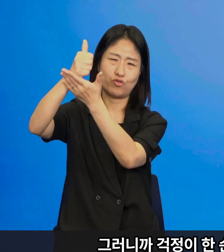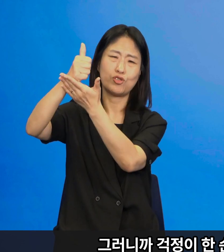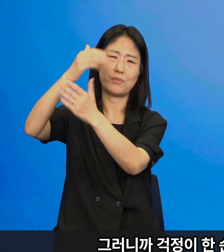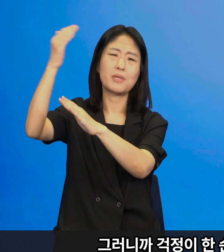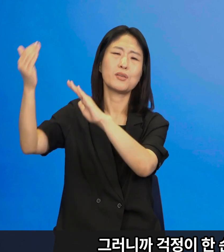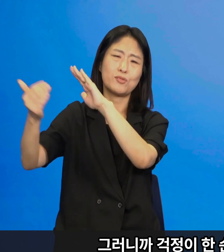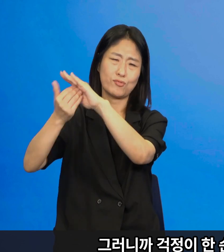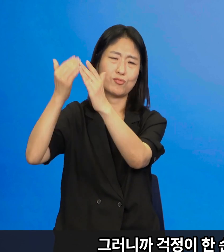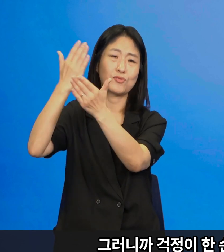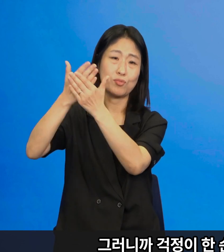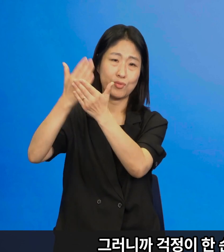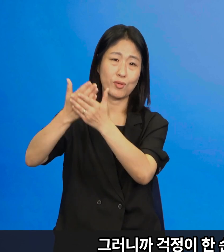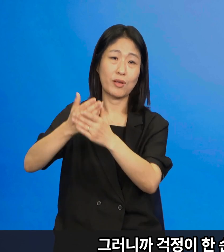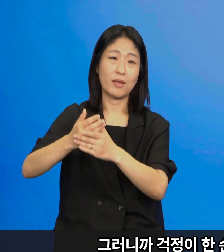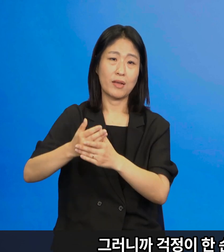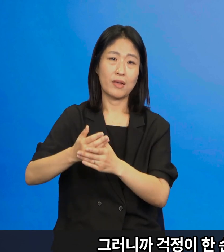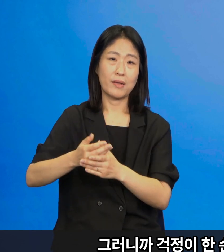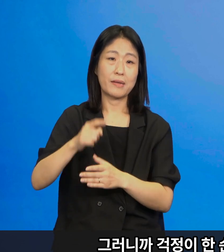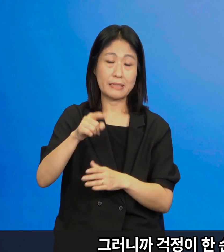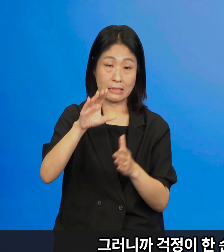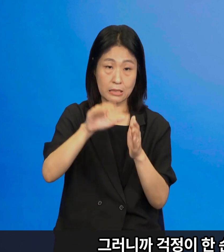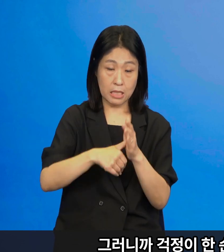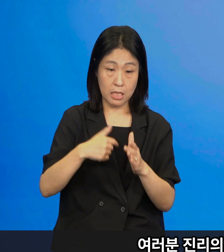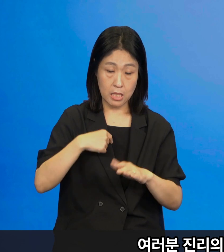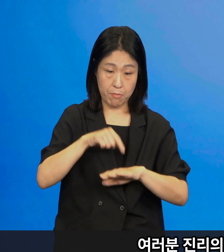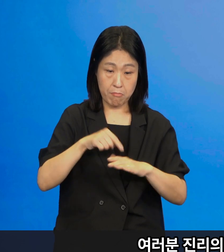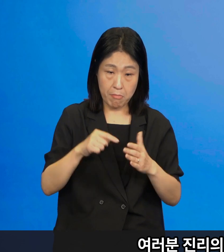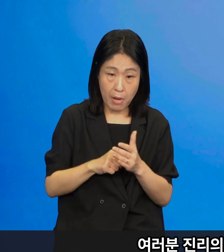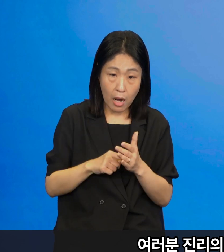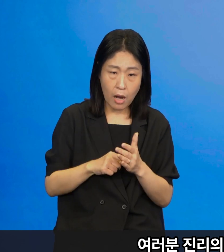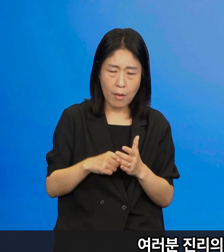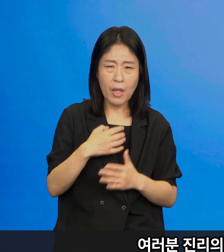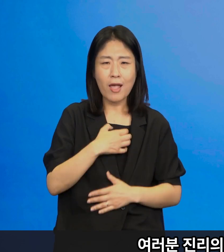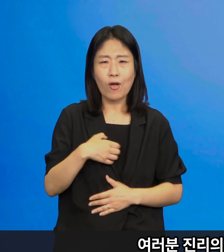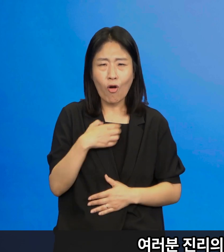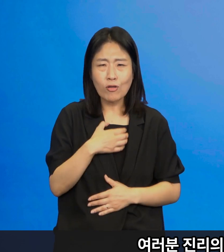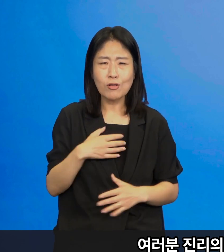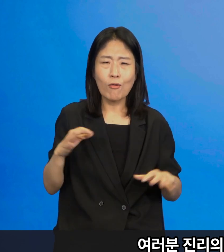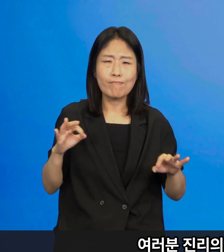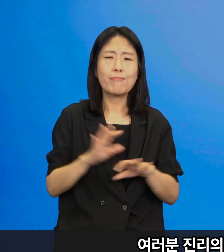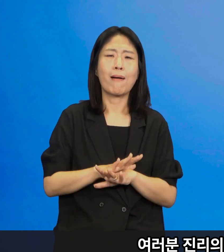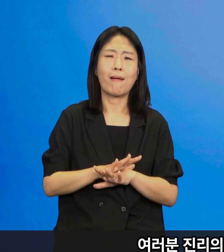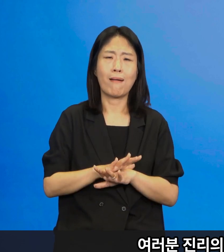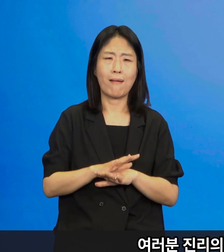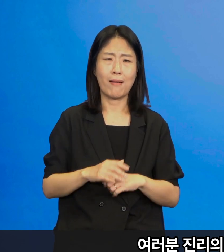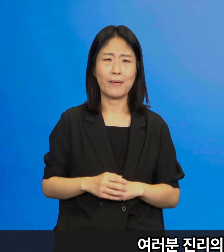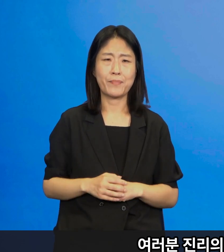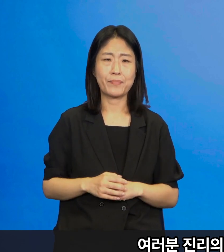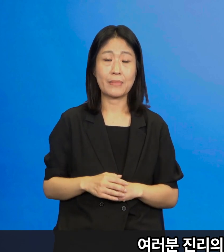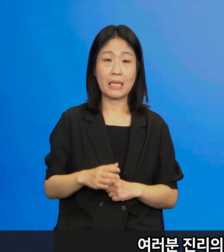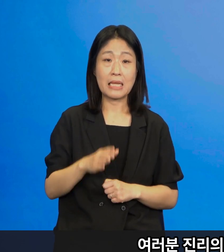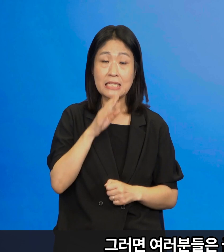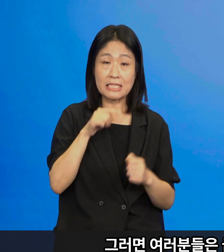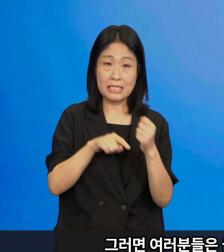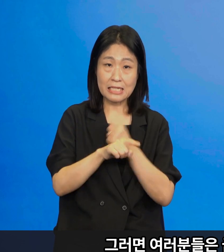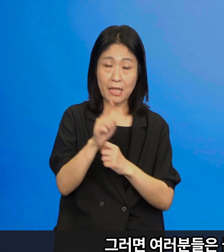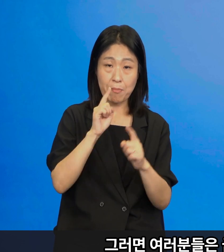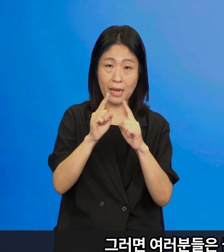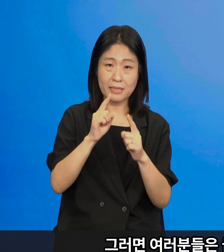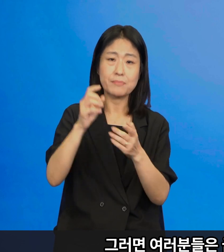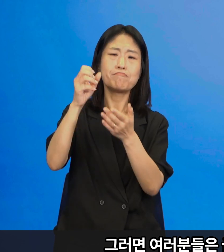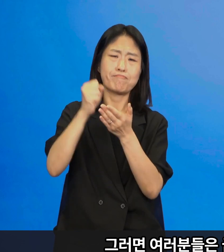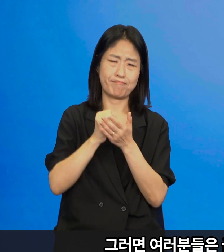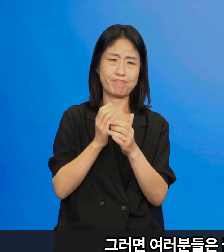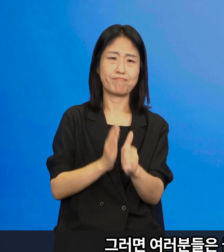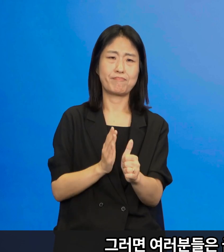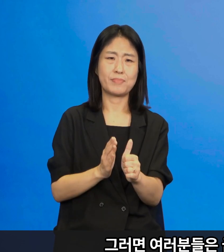걱정이 한순간에 다 사라지는 겁니다. 여러분, 진리의 말씀을 붙드십시오. 그러면